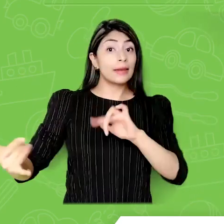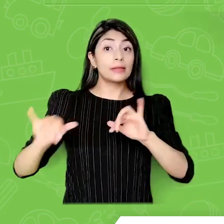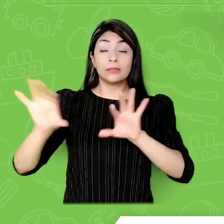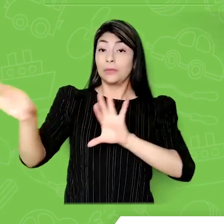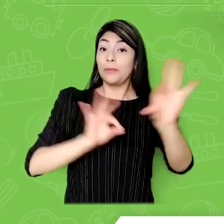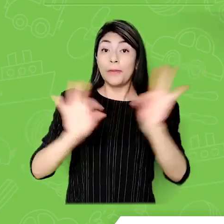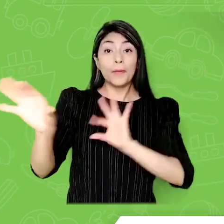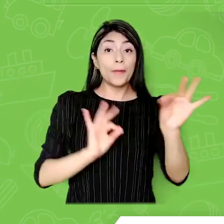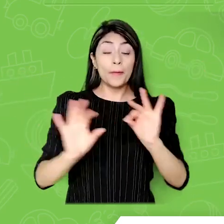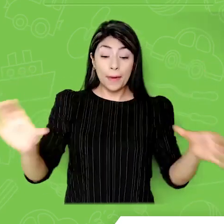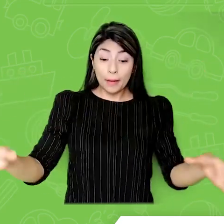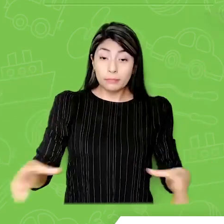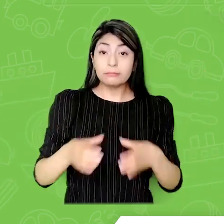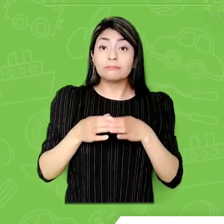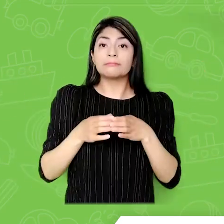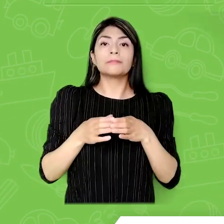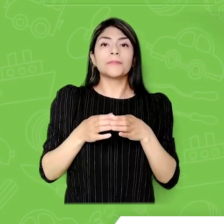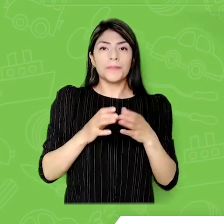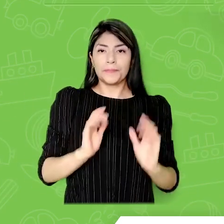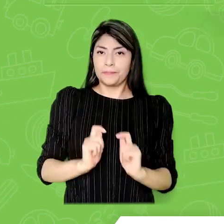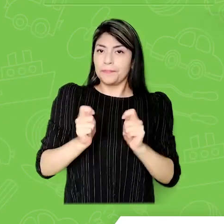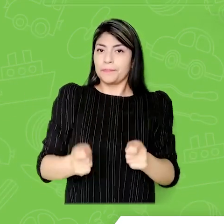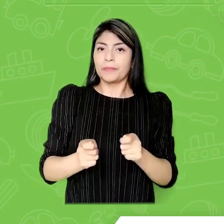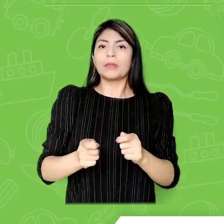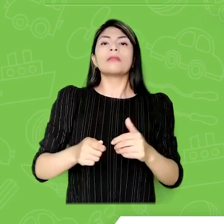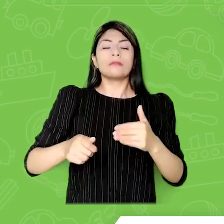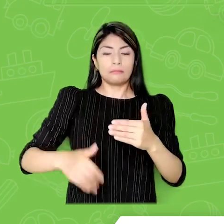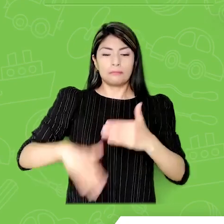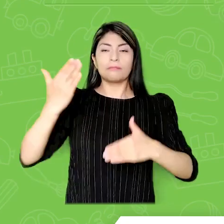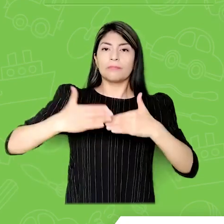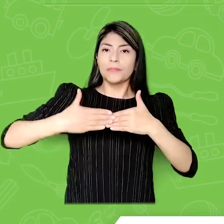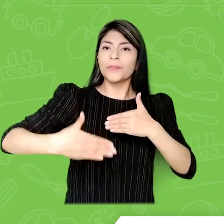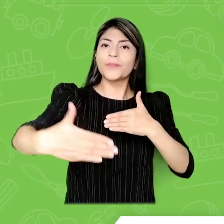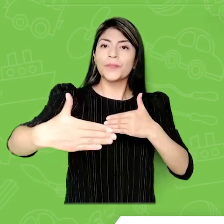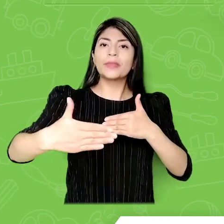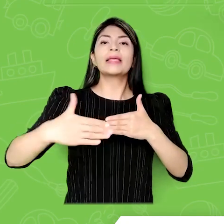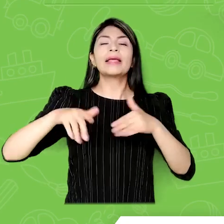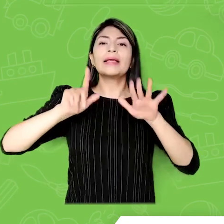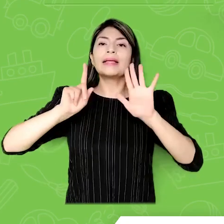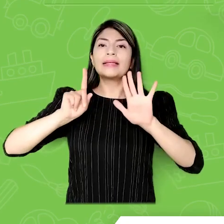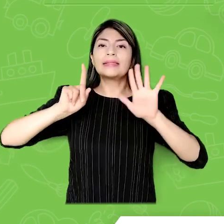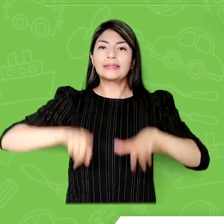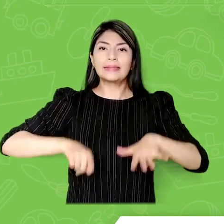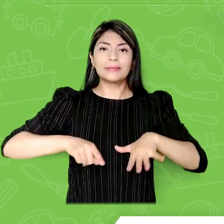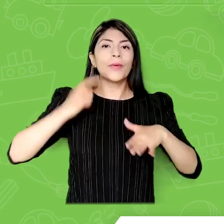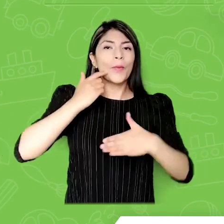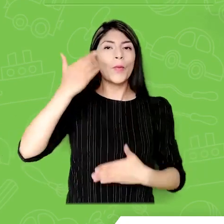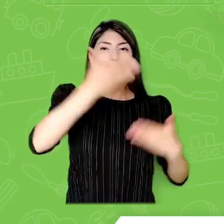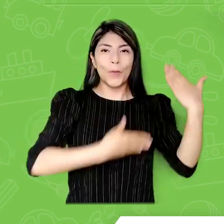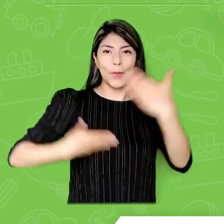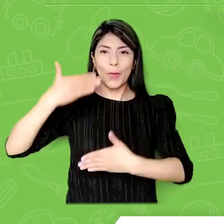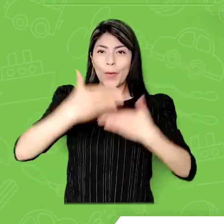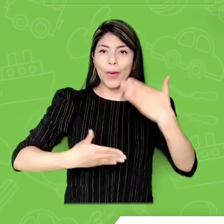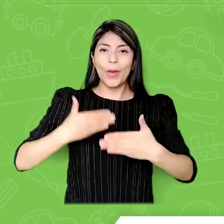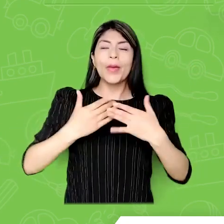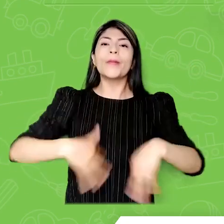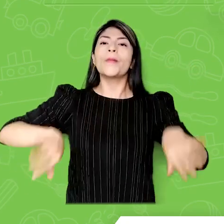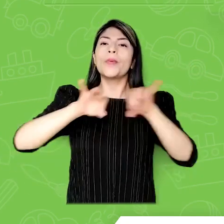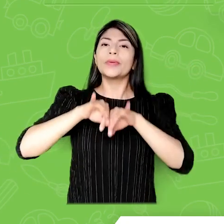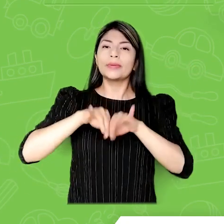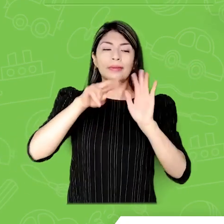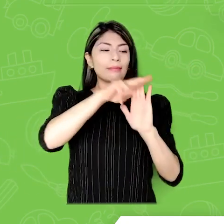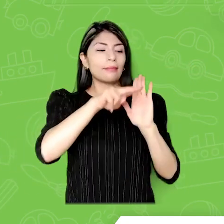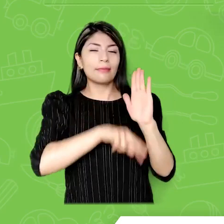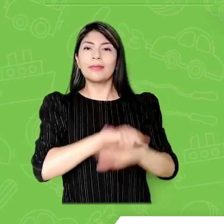prueba son de exclusiva competencia del nominador, las cuales deben seguir las reglas establecidas en la normatividad vigente sobre